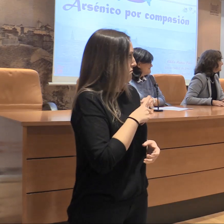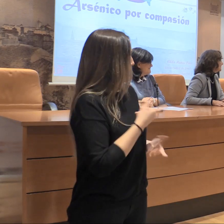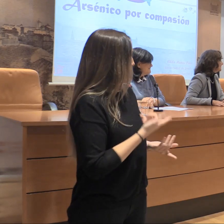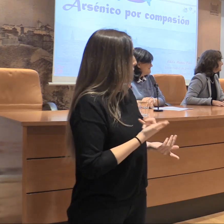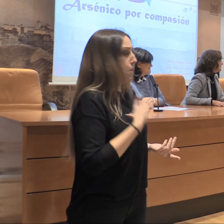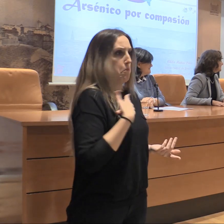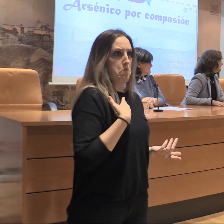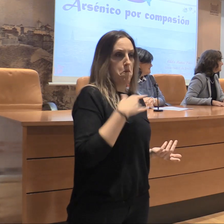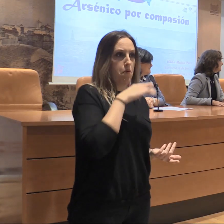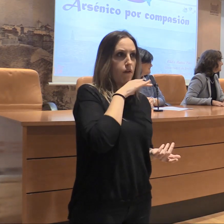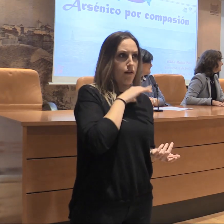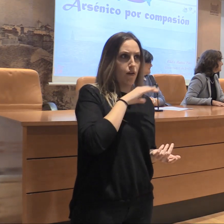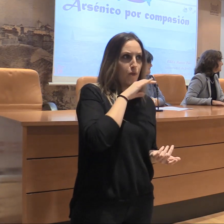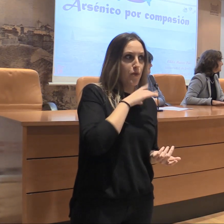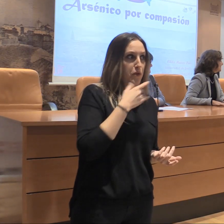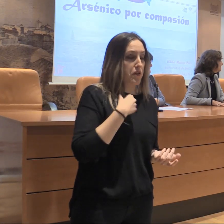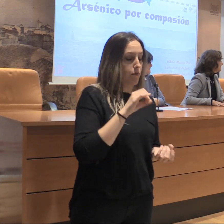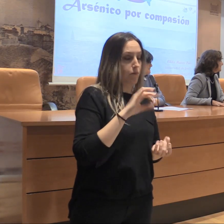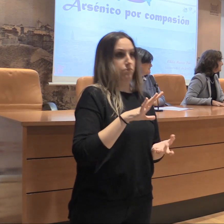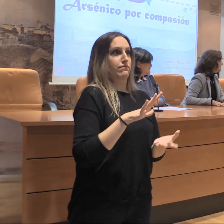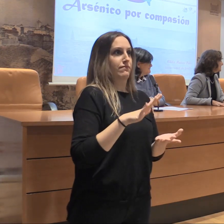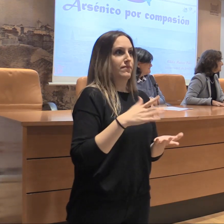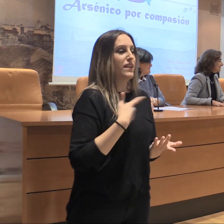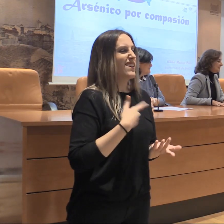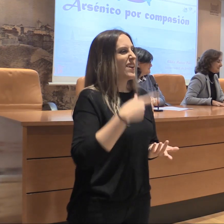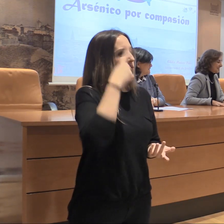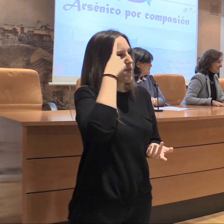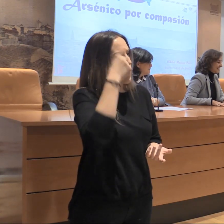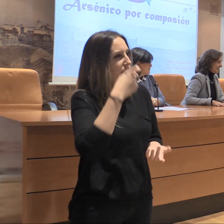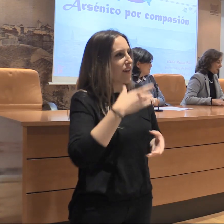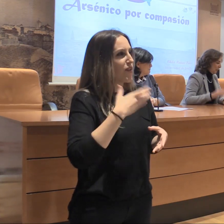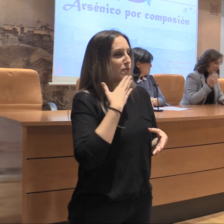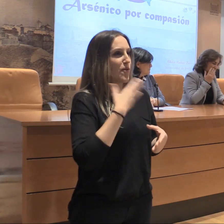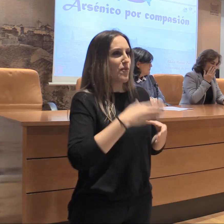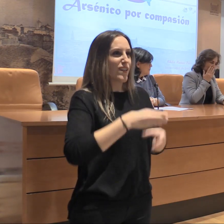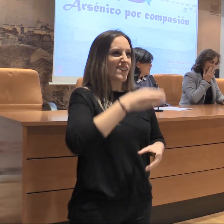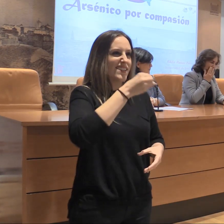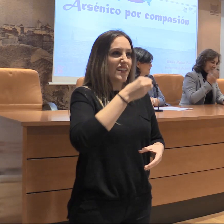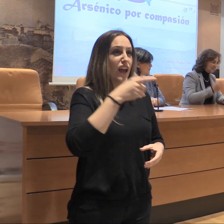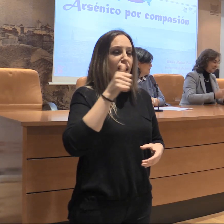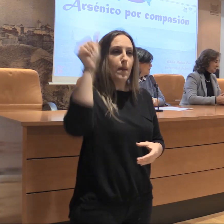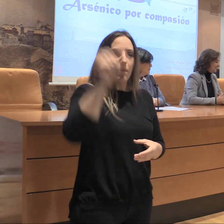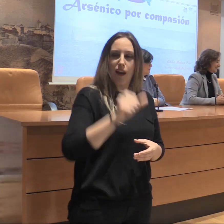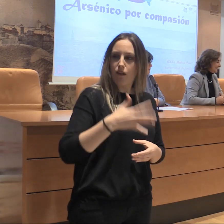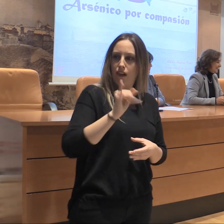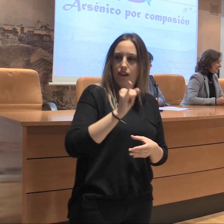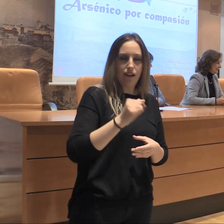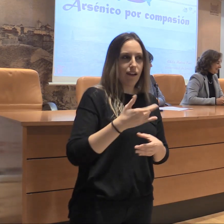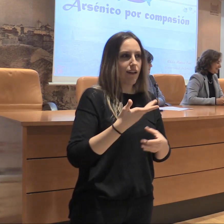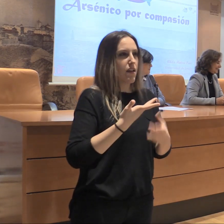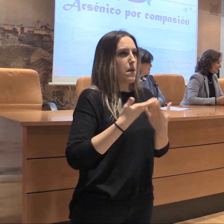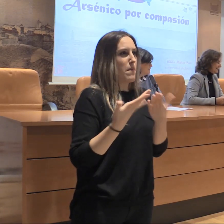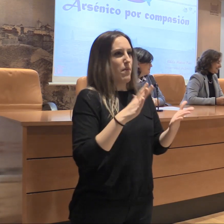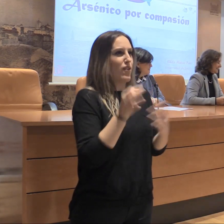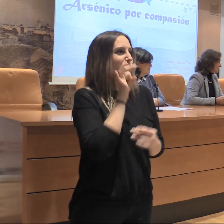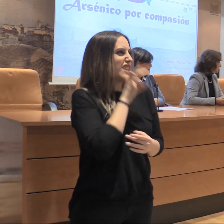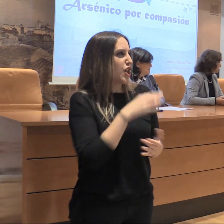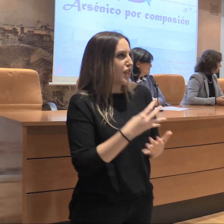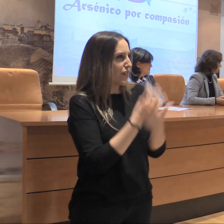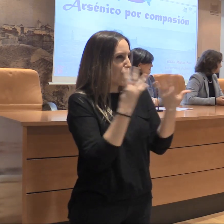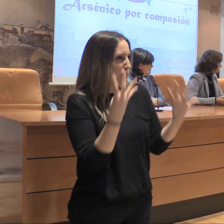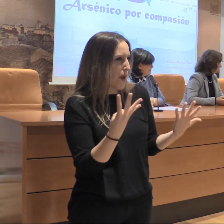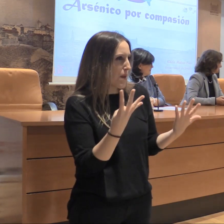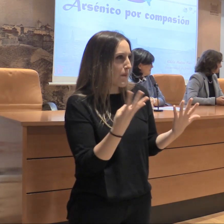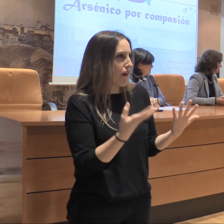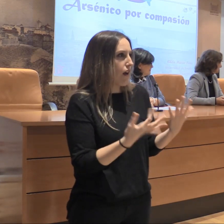muy, muy curiosa, muy sorprendente, ¿verdad? Nos recuerda a todas esas botellitas que aparecen en las películas ambientadas en el siglo XIX, que